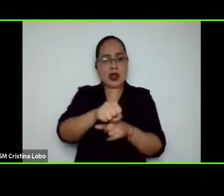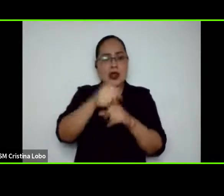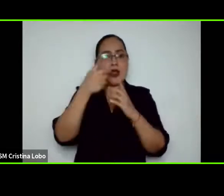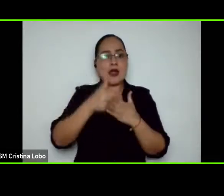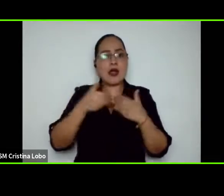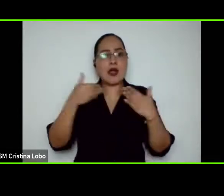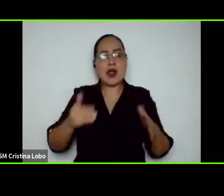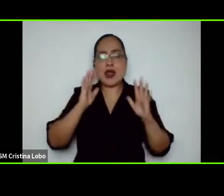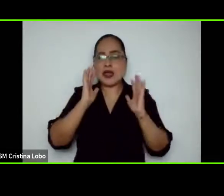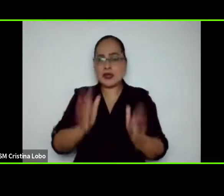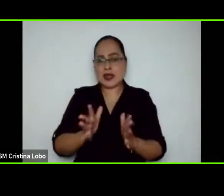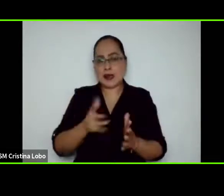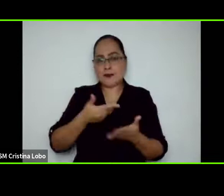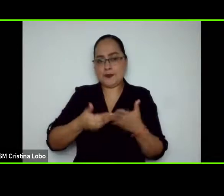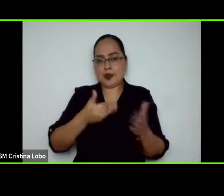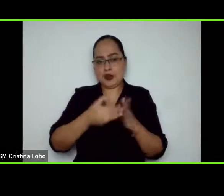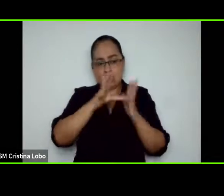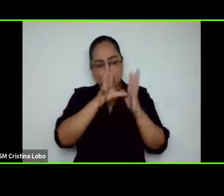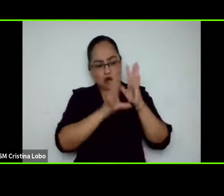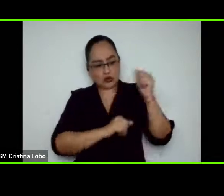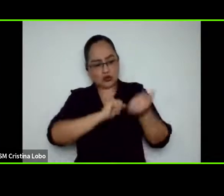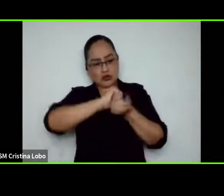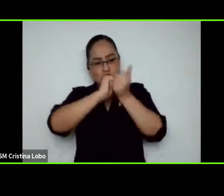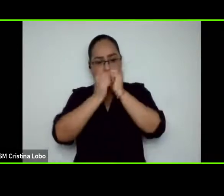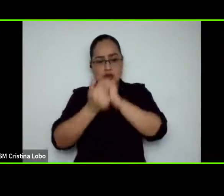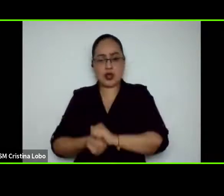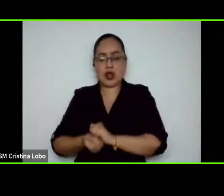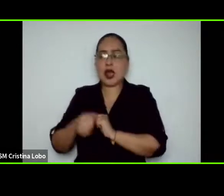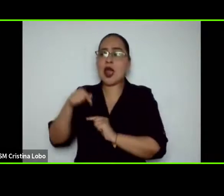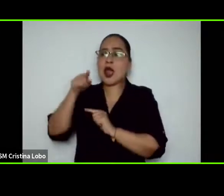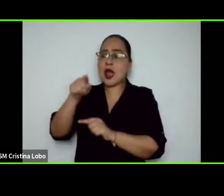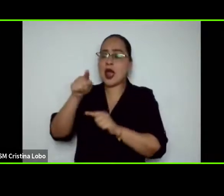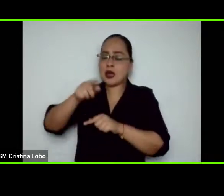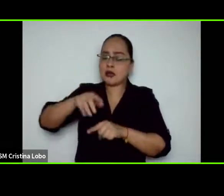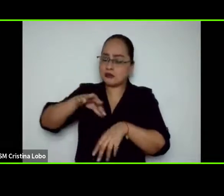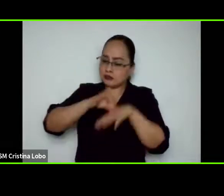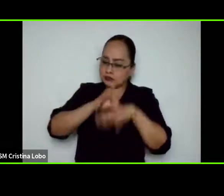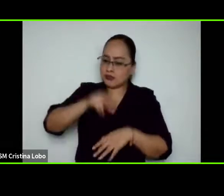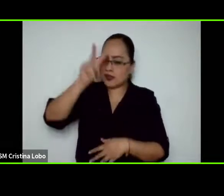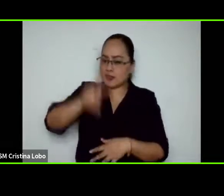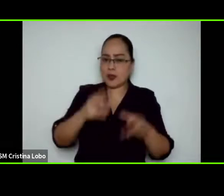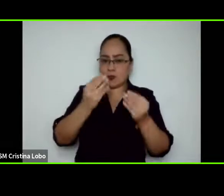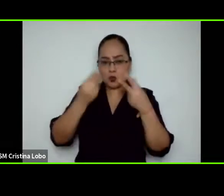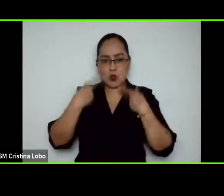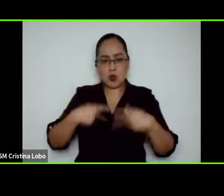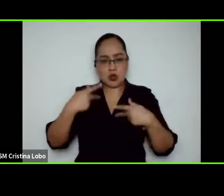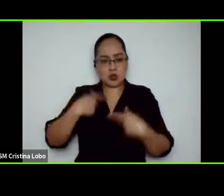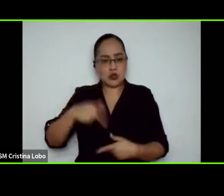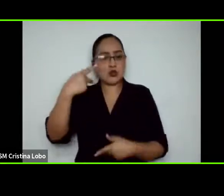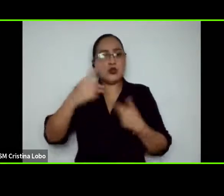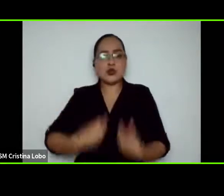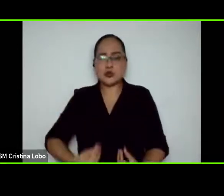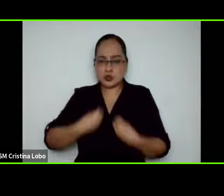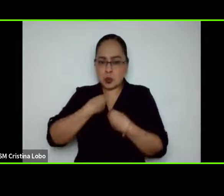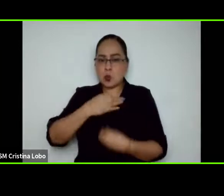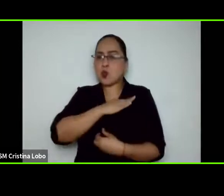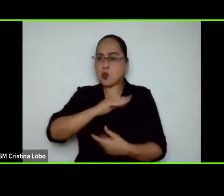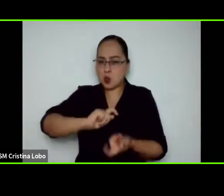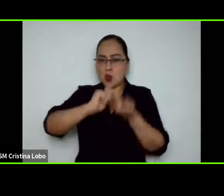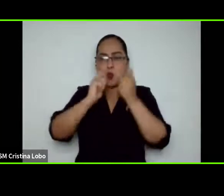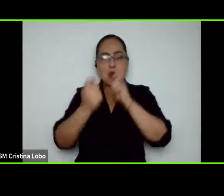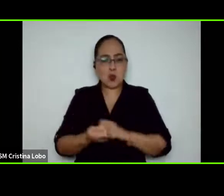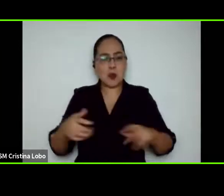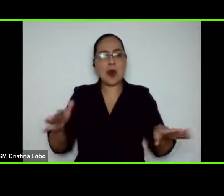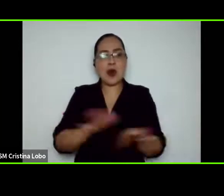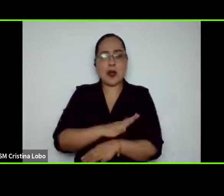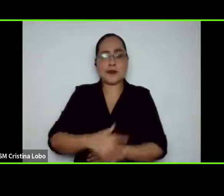en una reforma que ha dado pie a transformación en la vida real de muchas personas. Y entonces